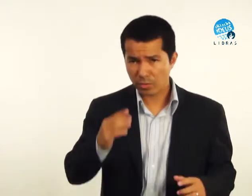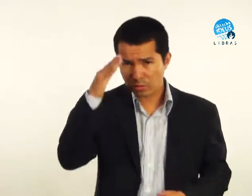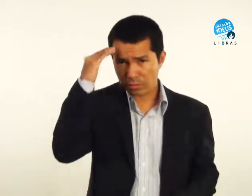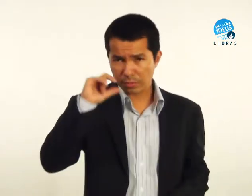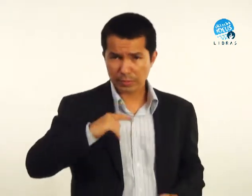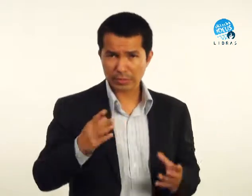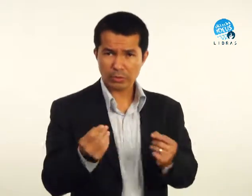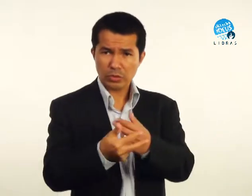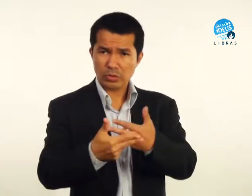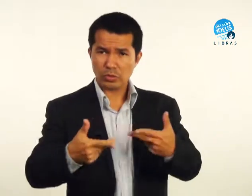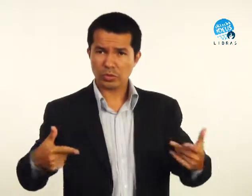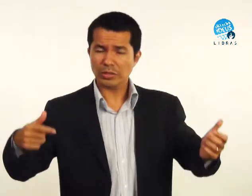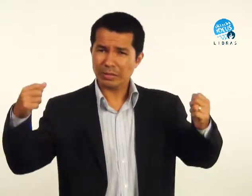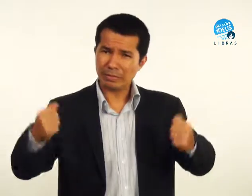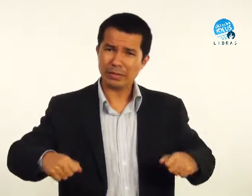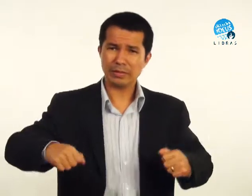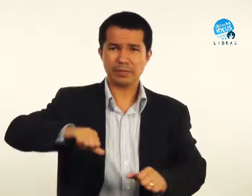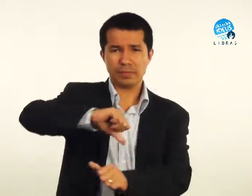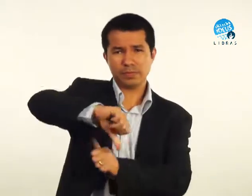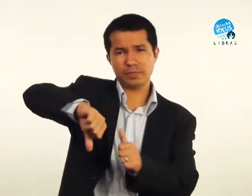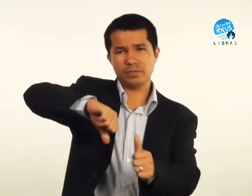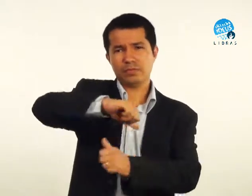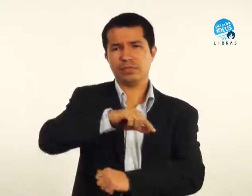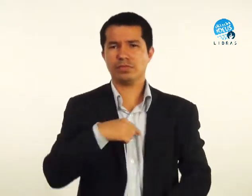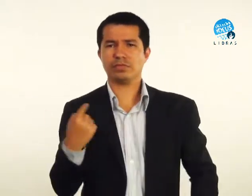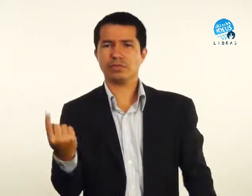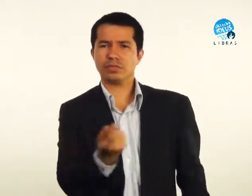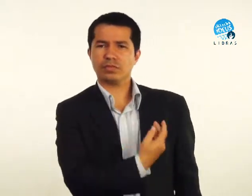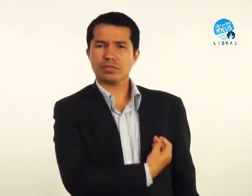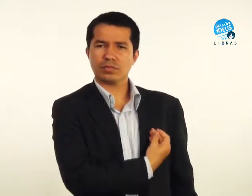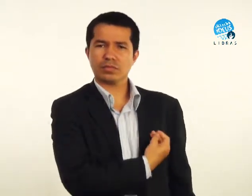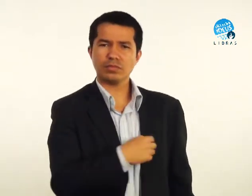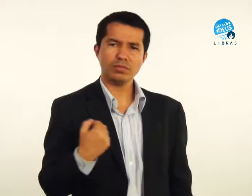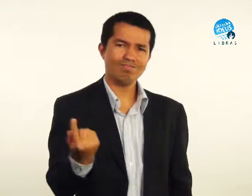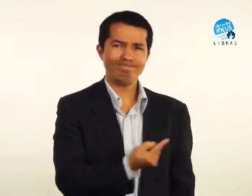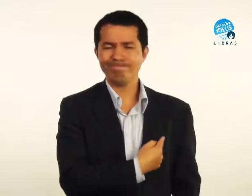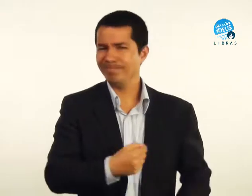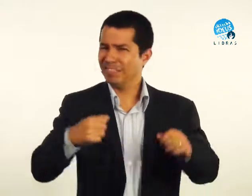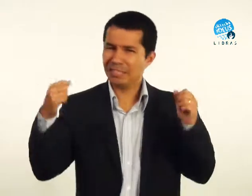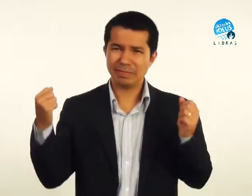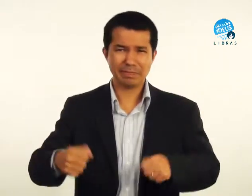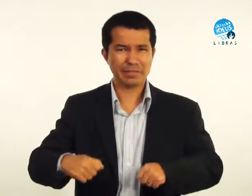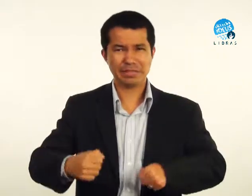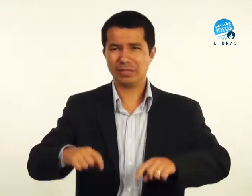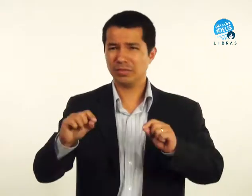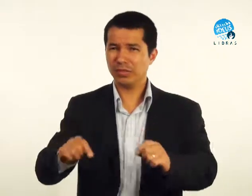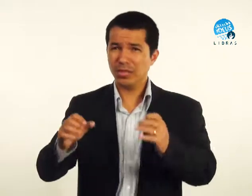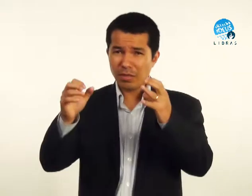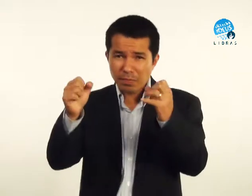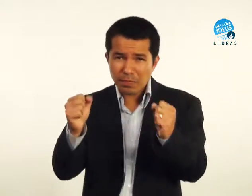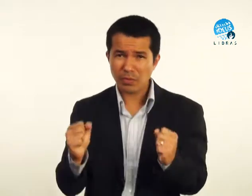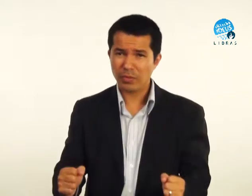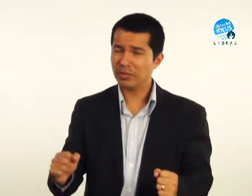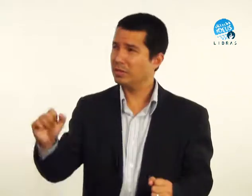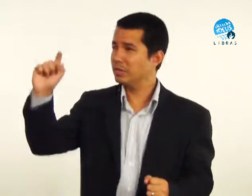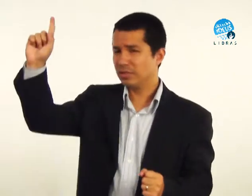Há coisas que, para serem transformadas na nossa vida, eu preciso de uma infusão do poder